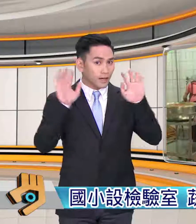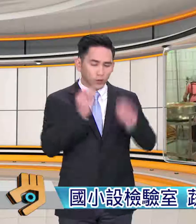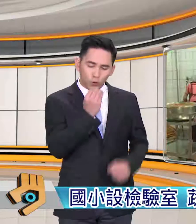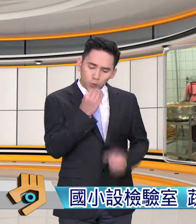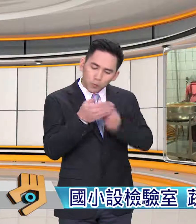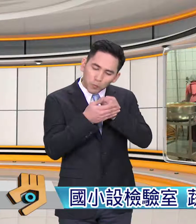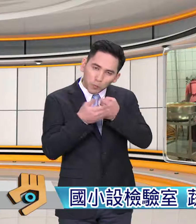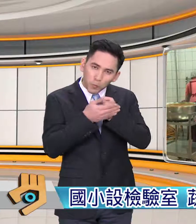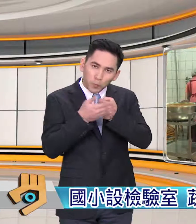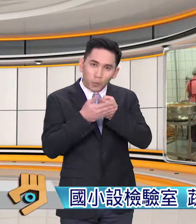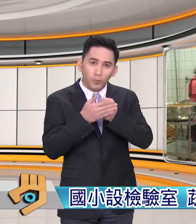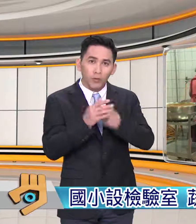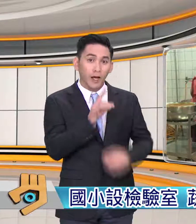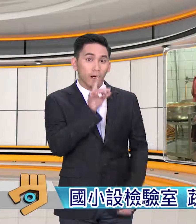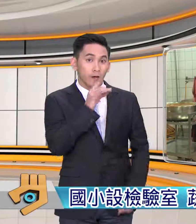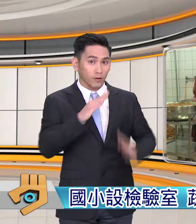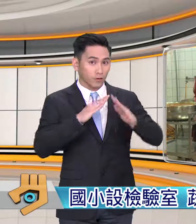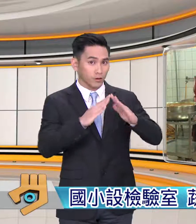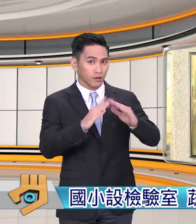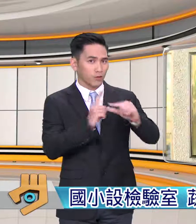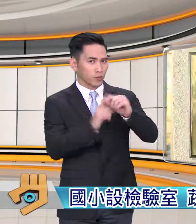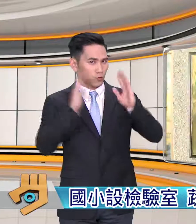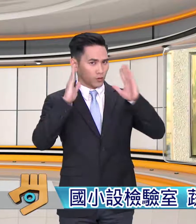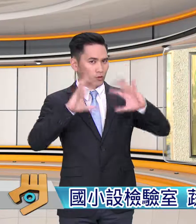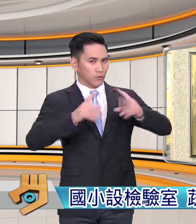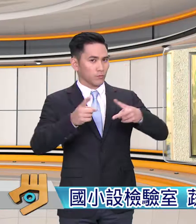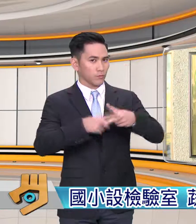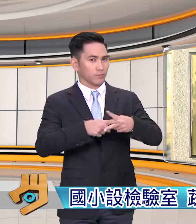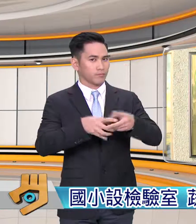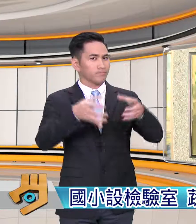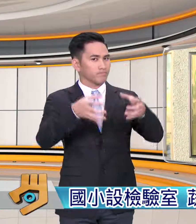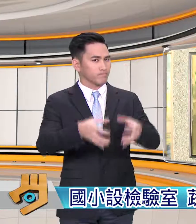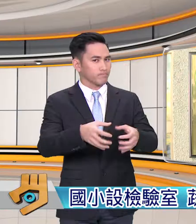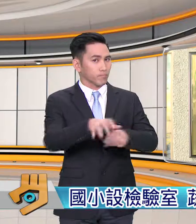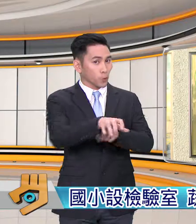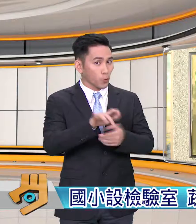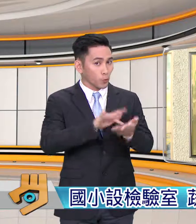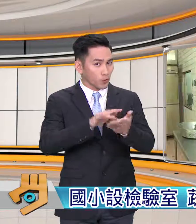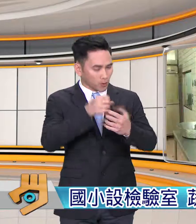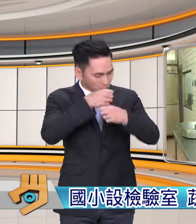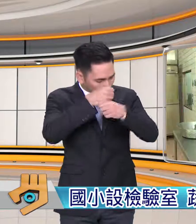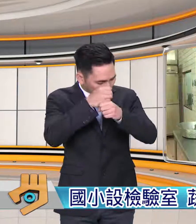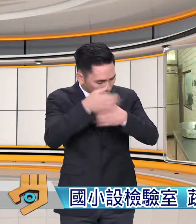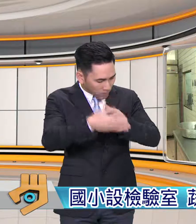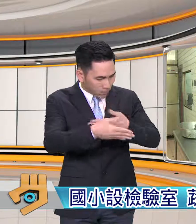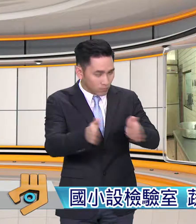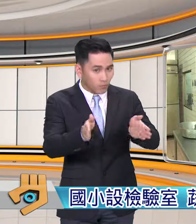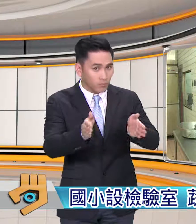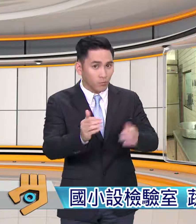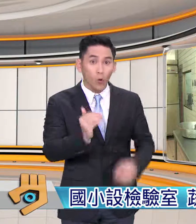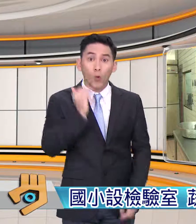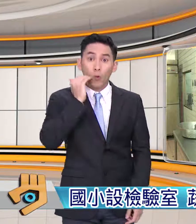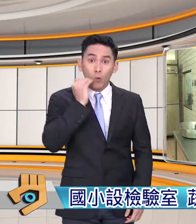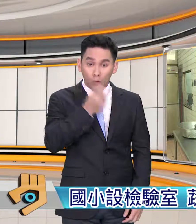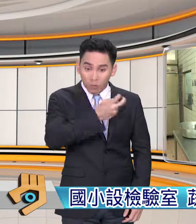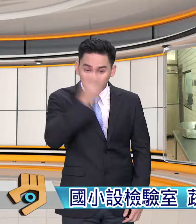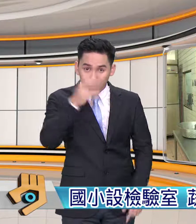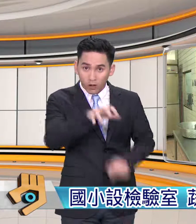为了替学童的食安把关，台中市中正国小设有农药检验室，一旦验出